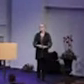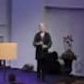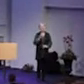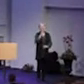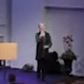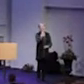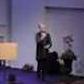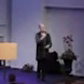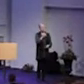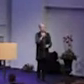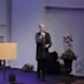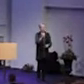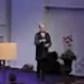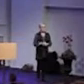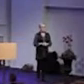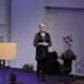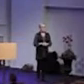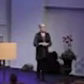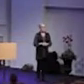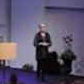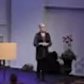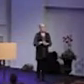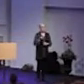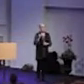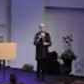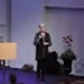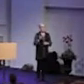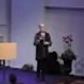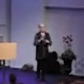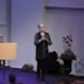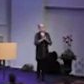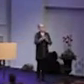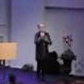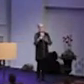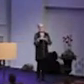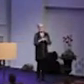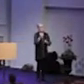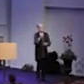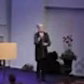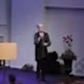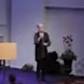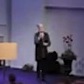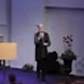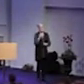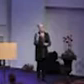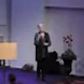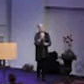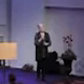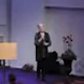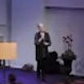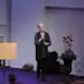Tack! Du ledde väldigt bra in till Veronica Veronica är